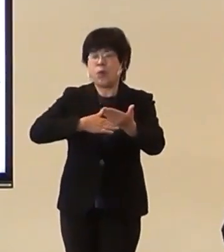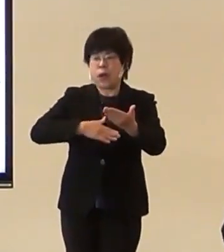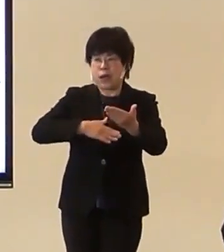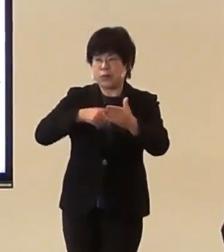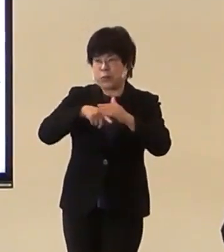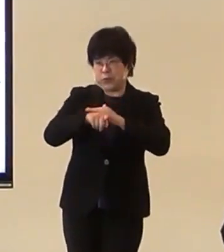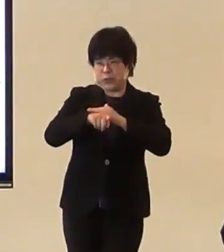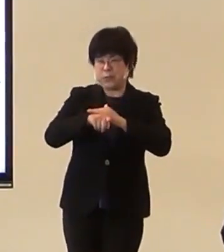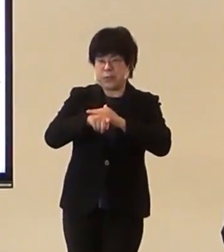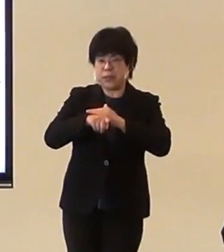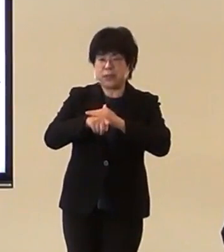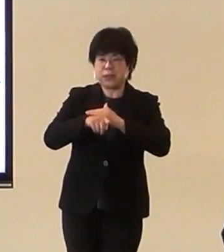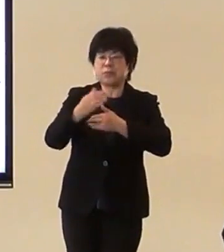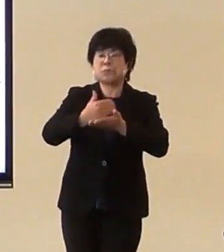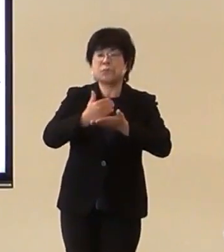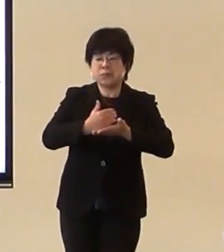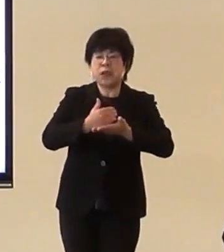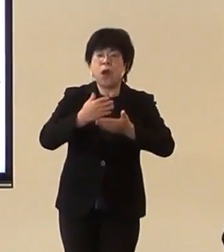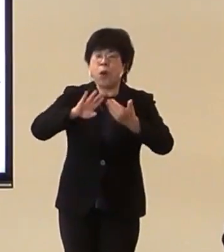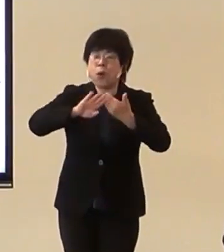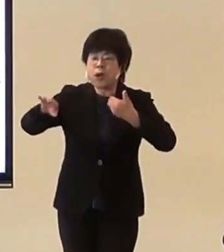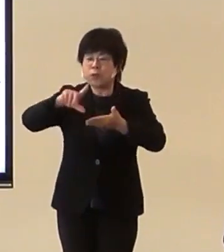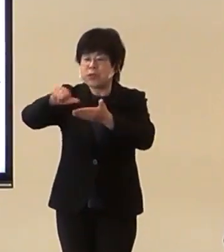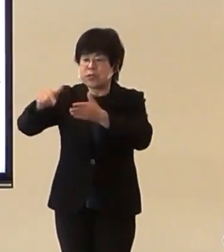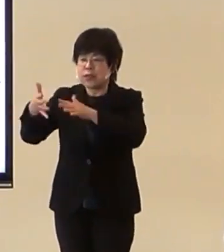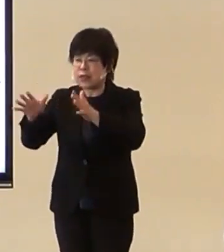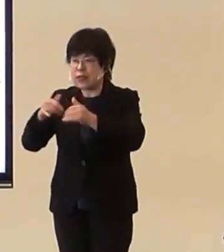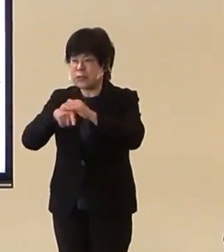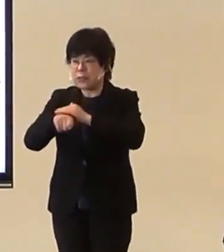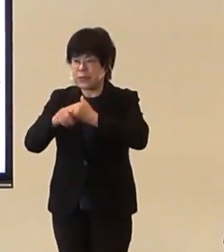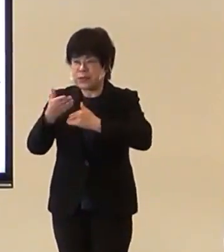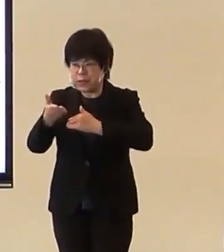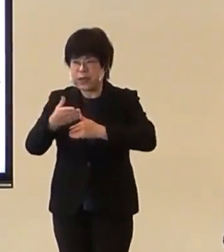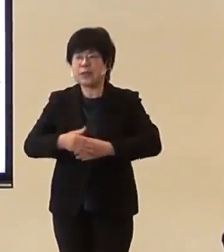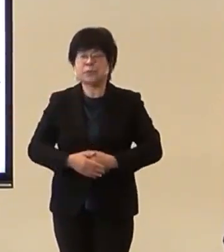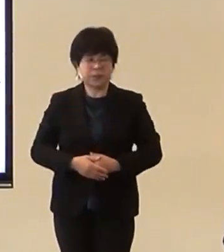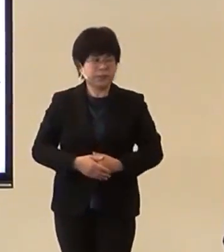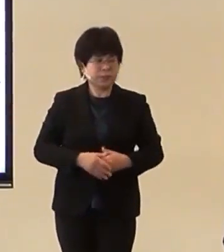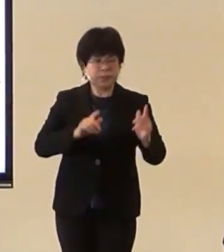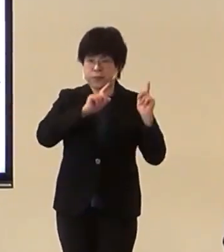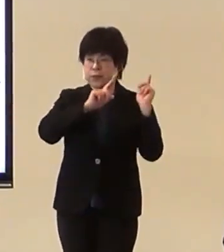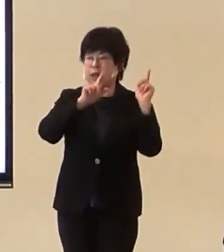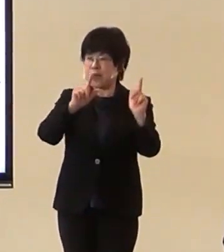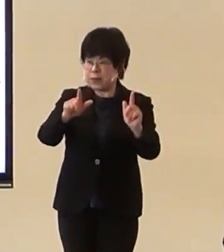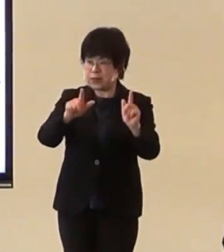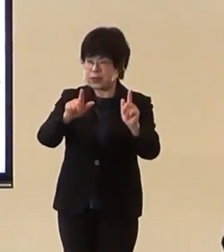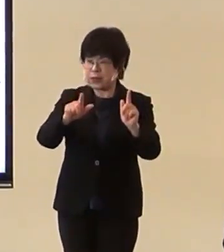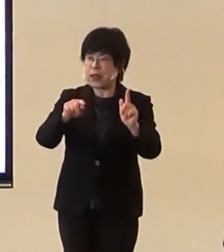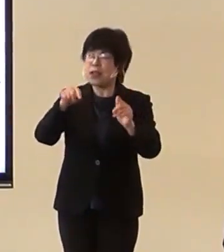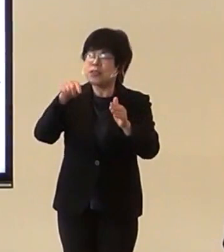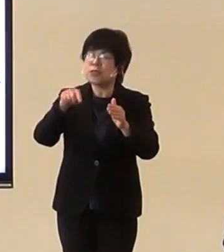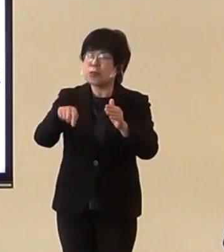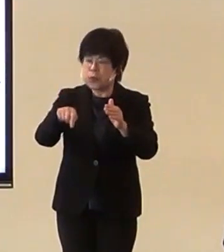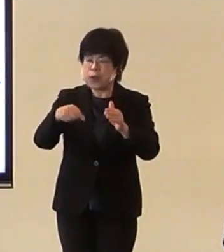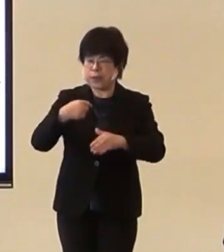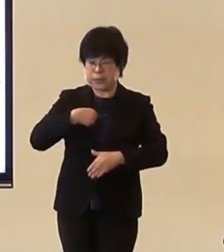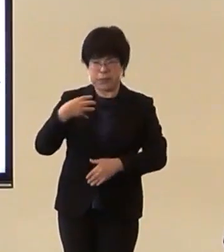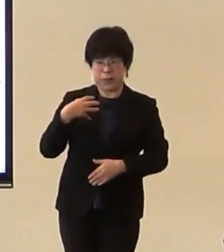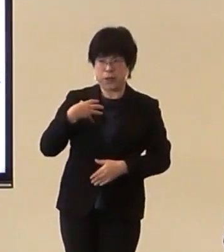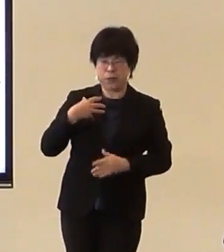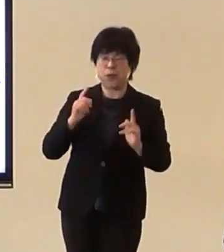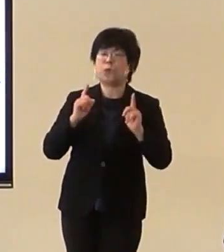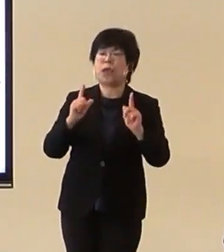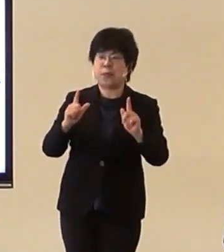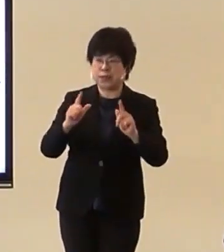らないものを交付ではやるとか、そういうことになる。 ちょっとですね、そこは私どもの範疇なんでお答えしますと、はい、実はです